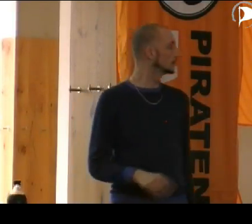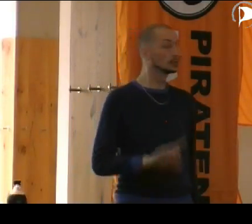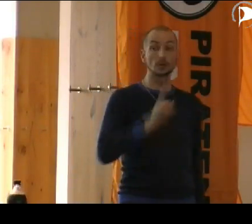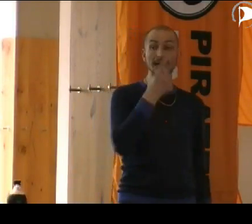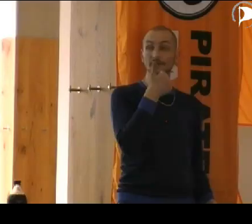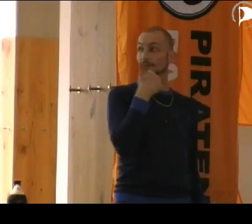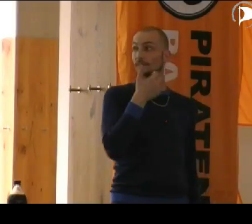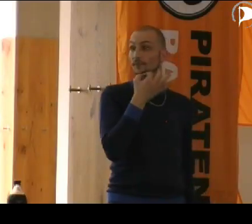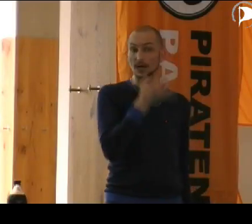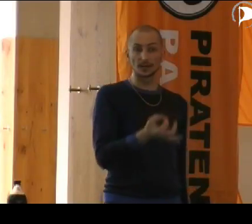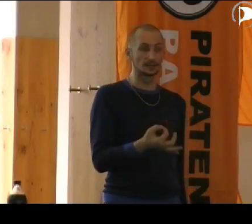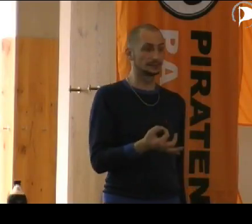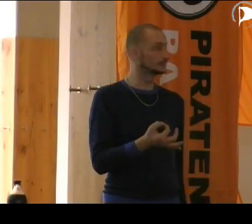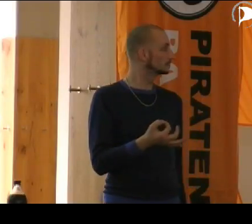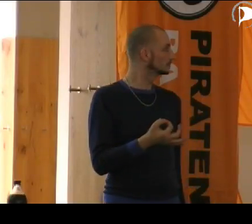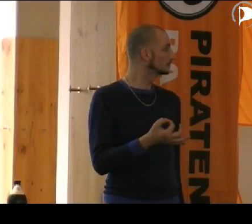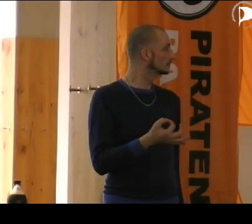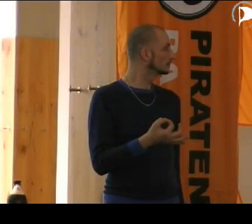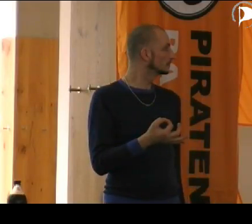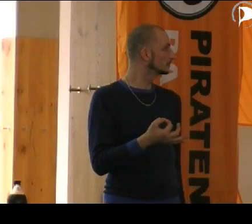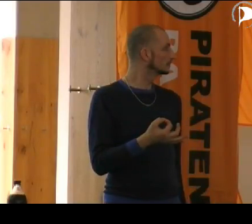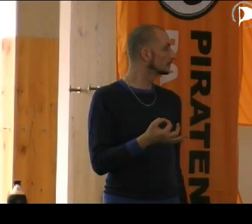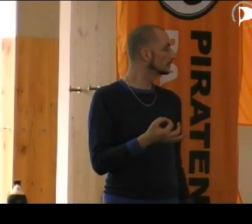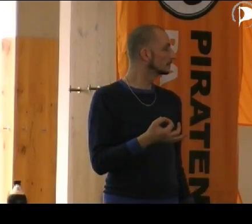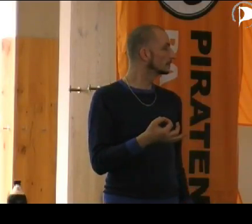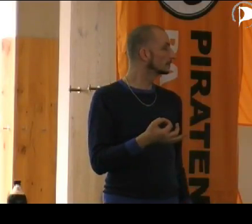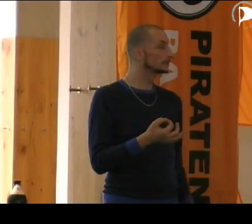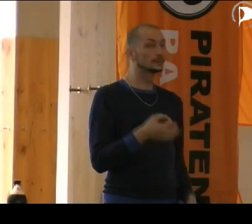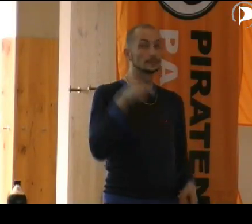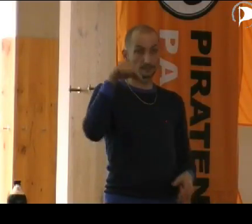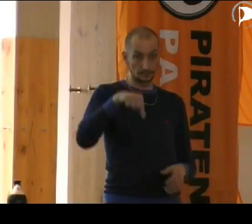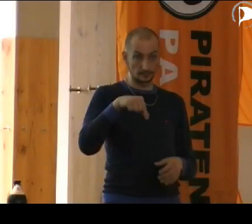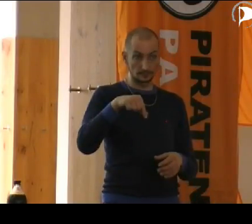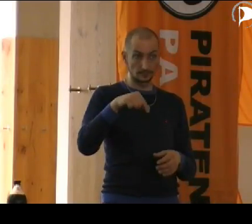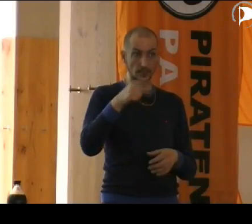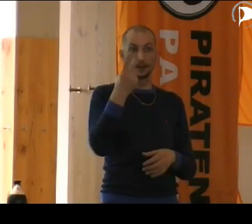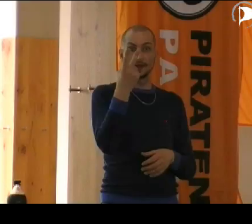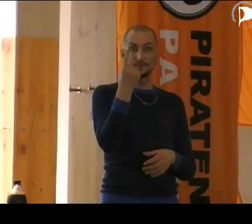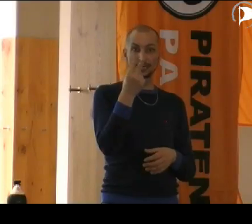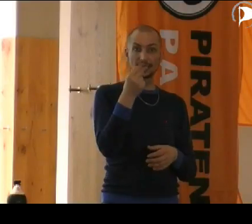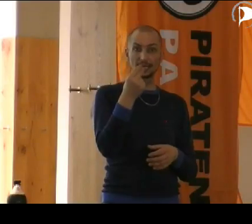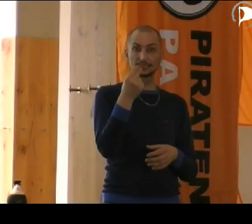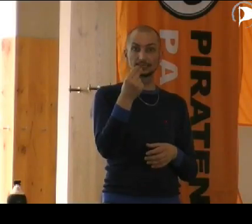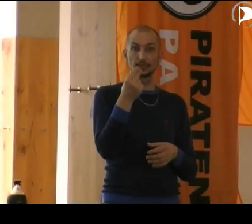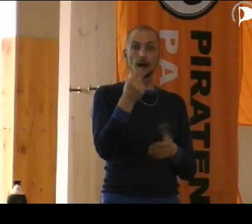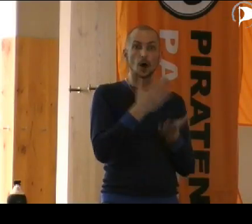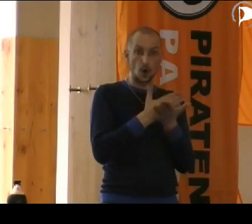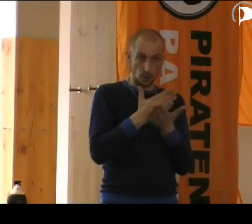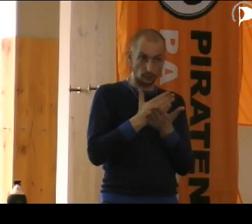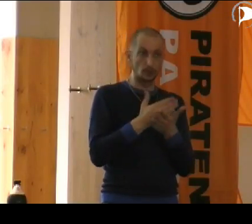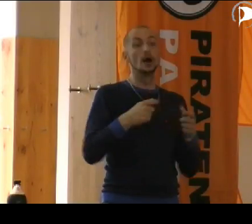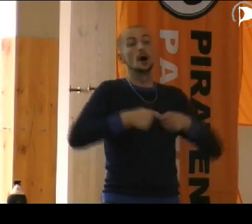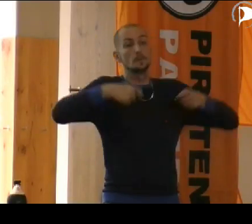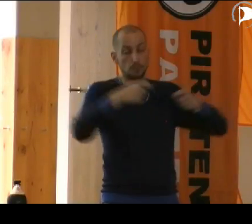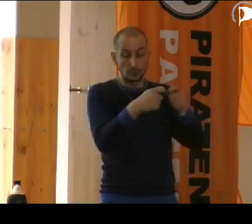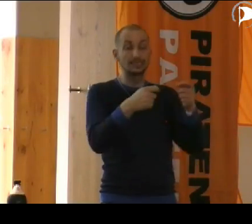die frage die ganz auf den stationen sind langsam und